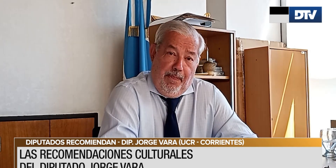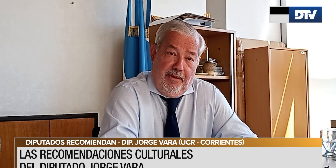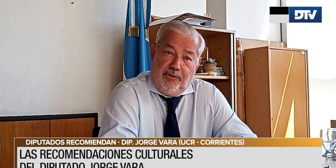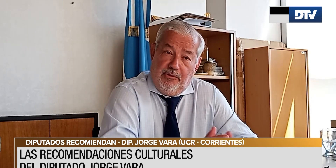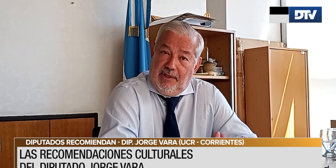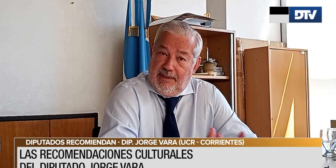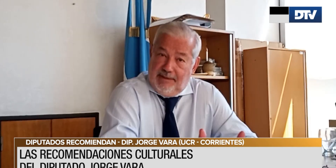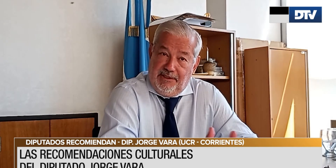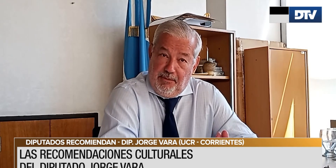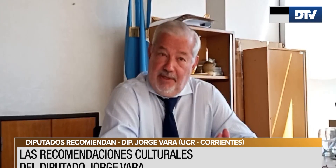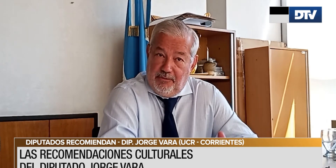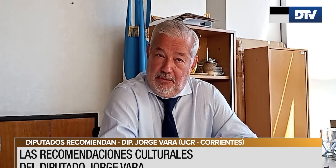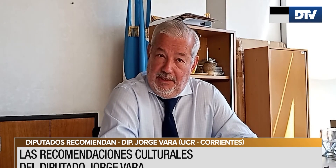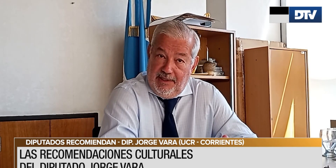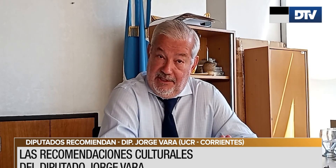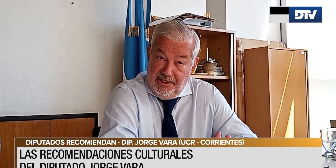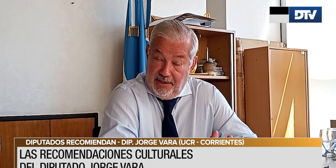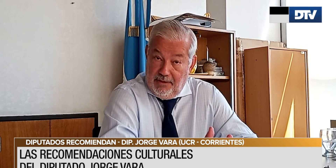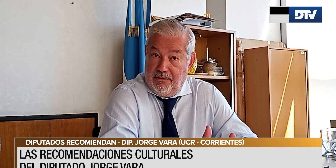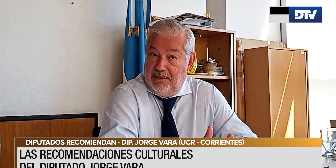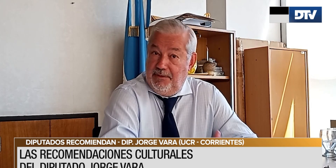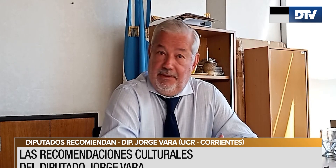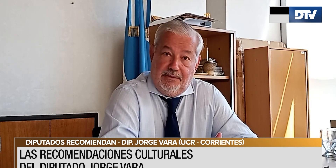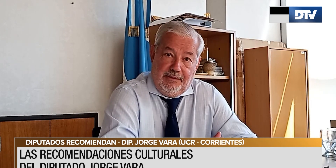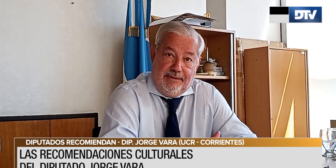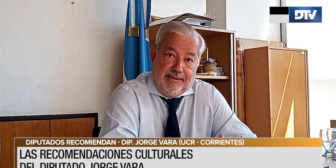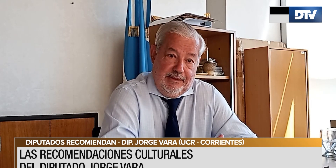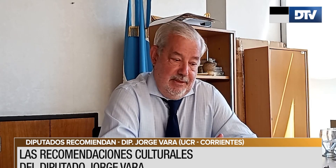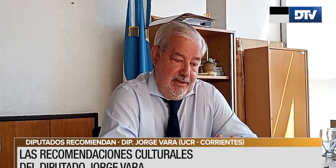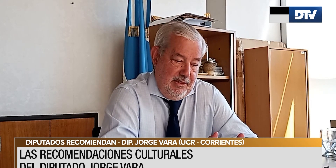Corrientes. Dentro de todas las disciplinas culturales, el cine es lo que más